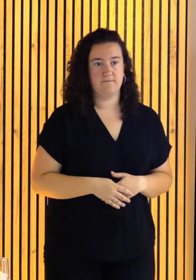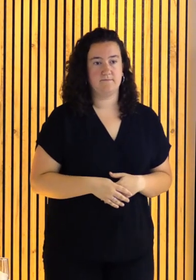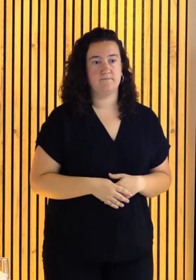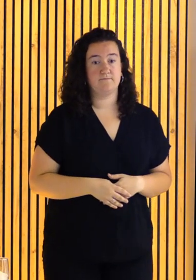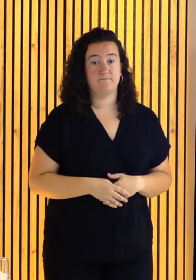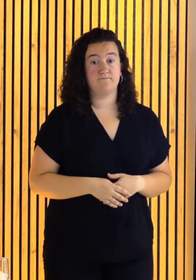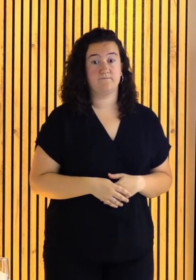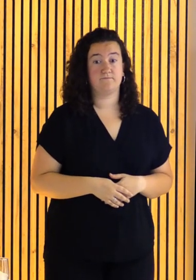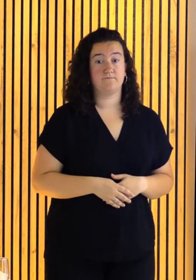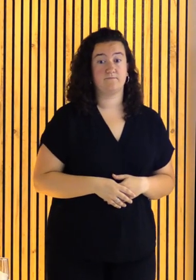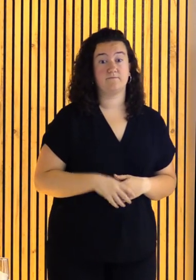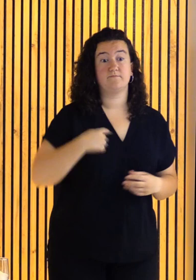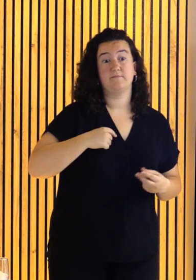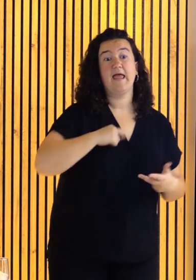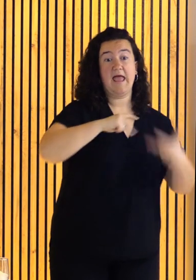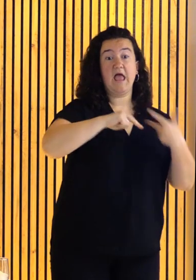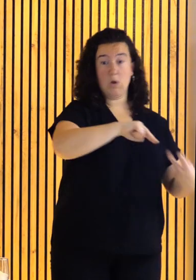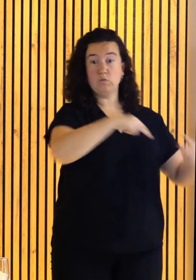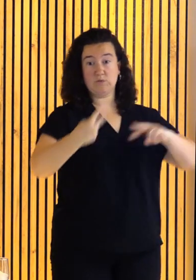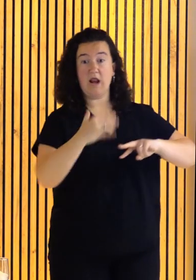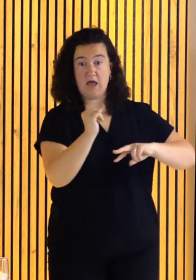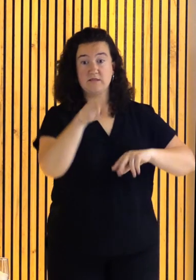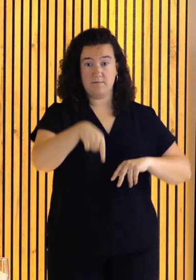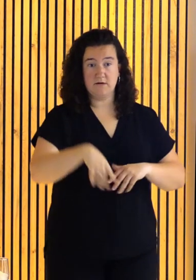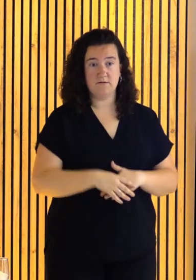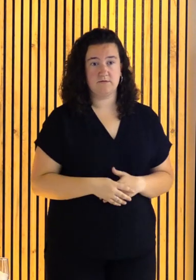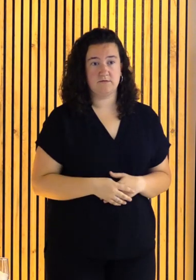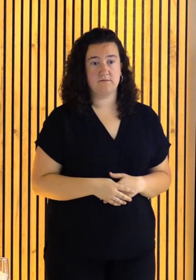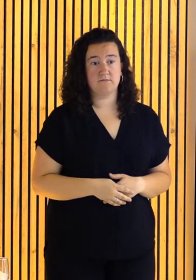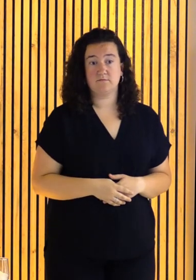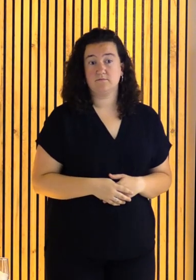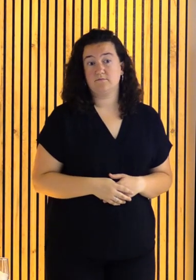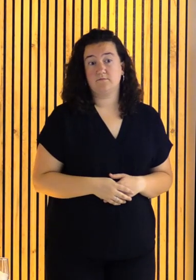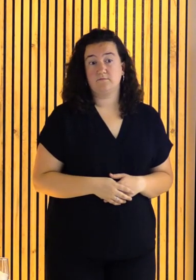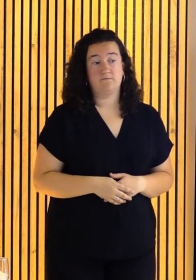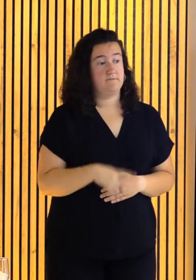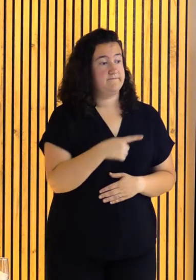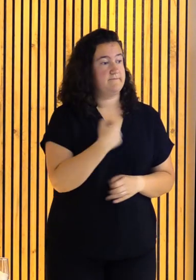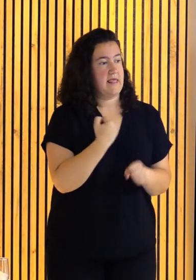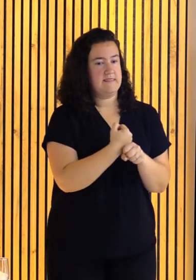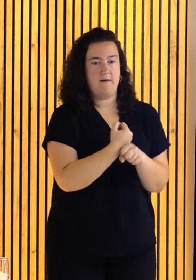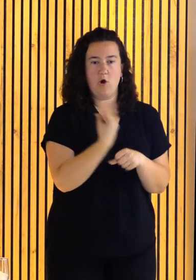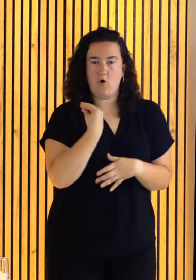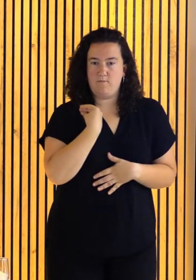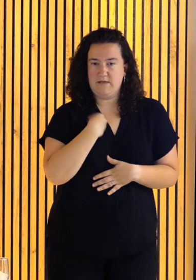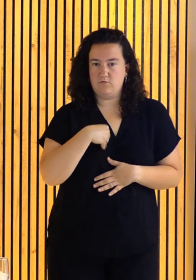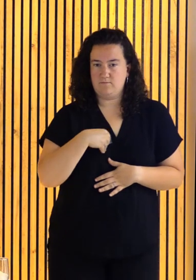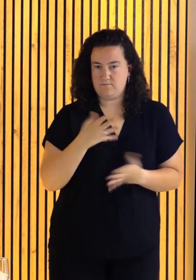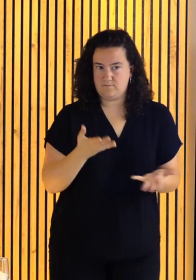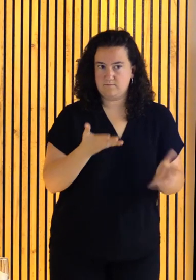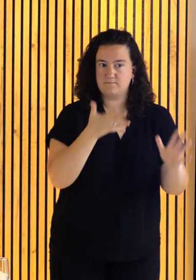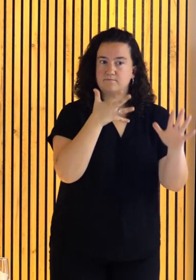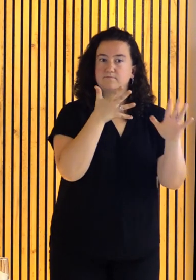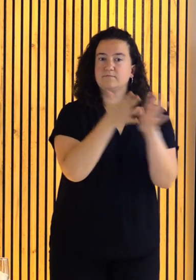Euskarazko berzioa elkarreko eskafandara bilduman argitaratua dago. Eta, bueno, lan horretan azaltzen du, besteak beste, eta esate